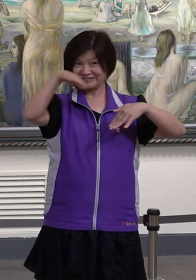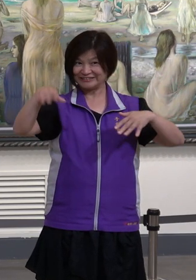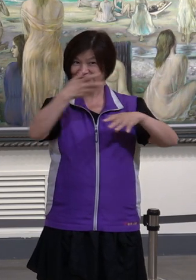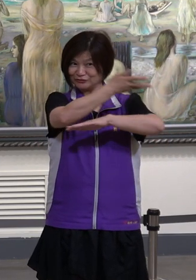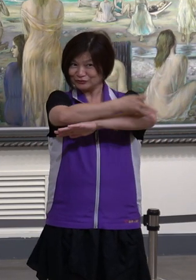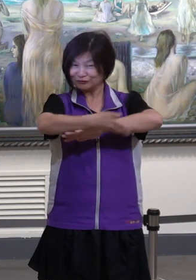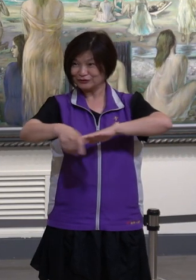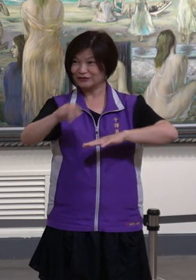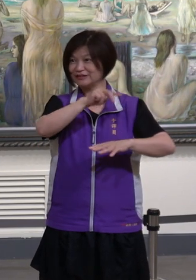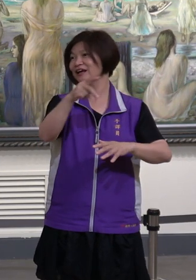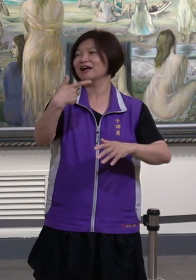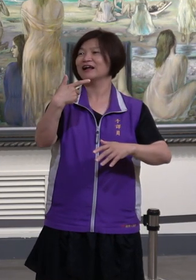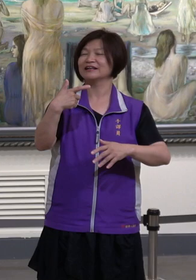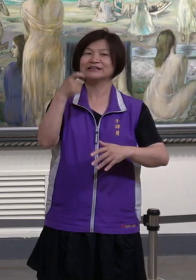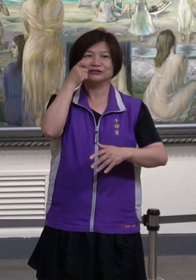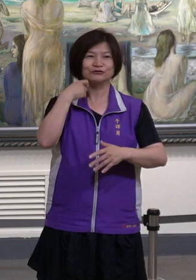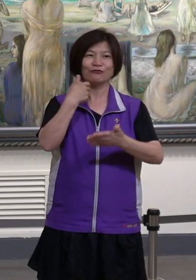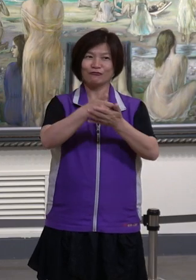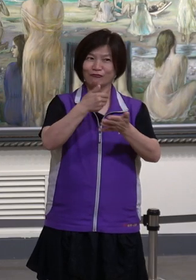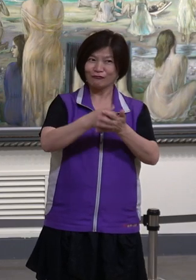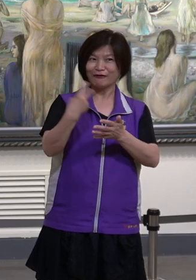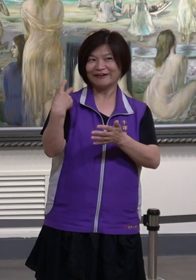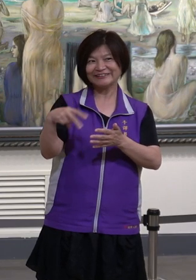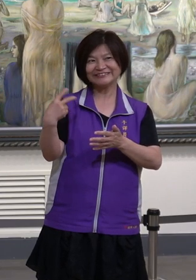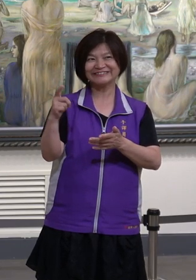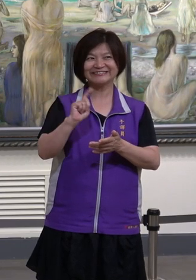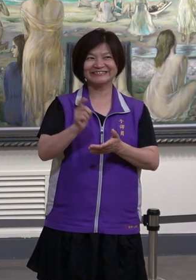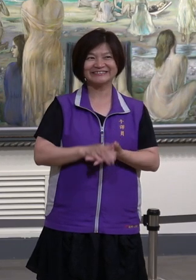它用它的绘画也有一些